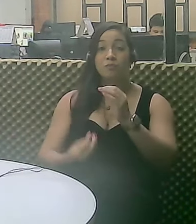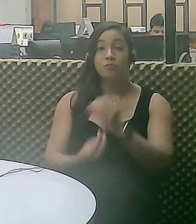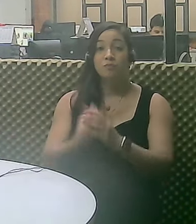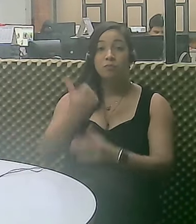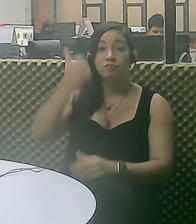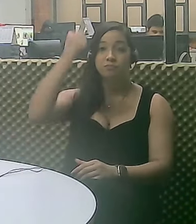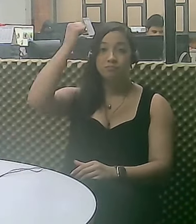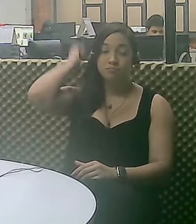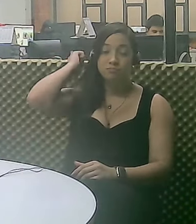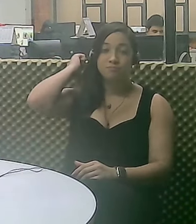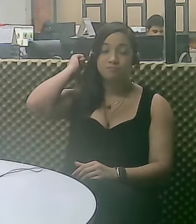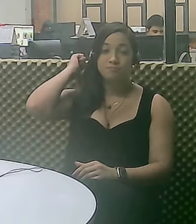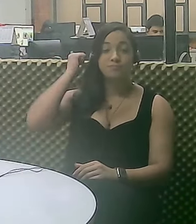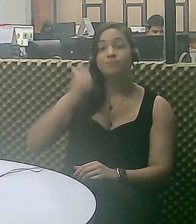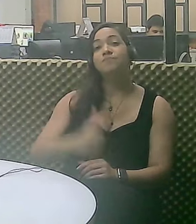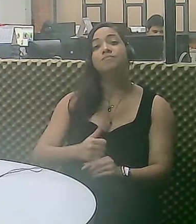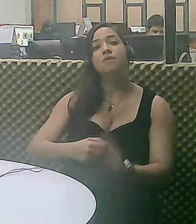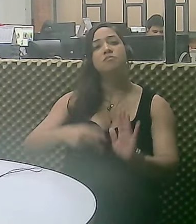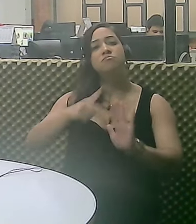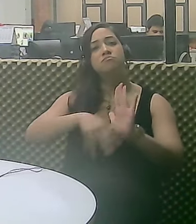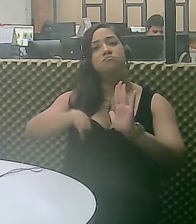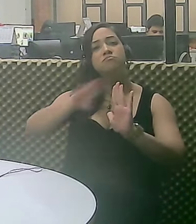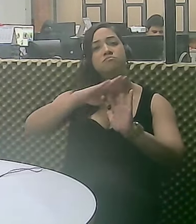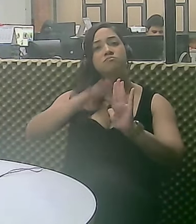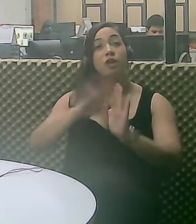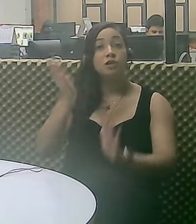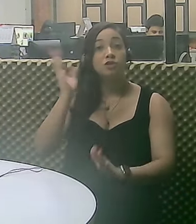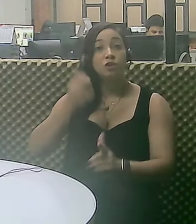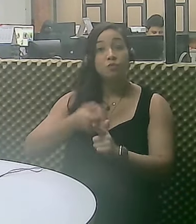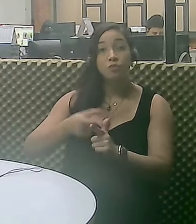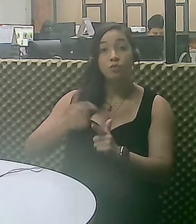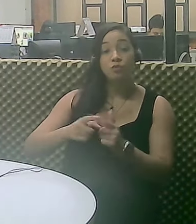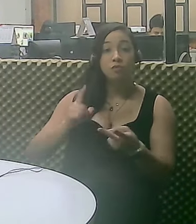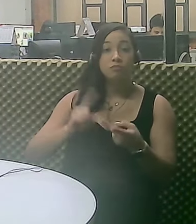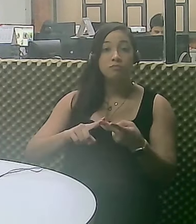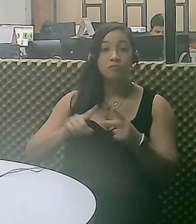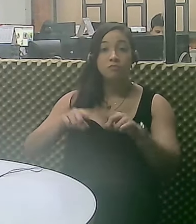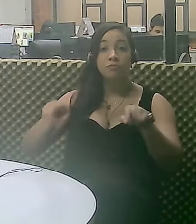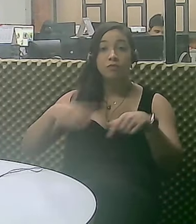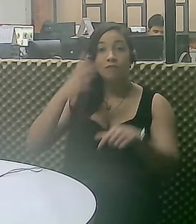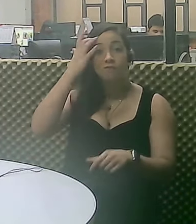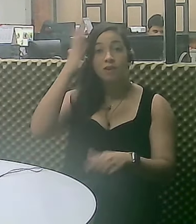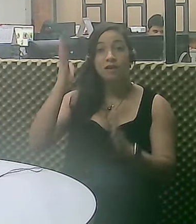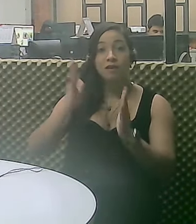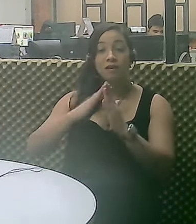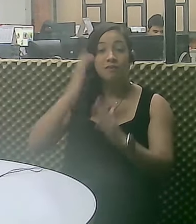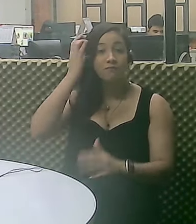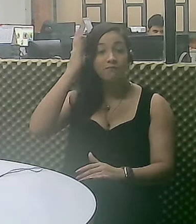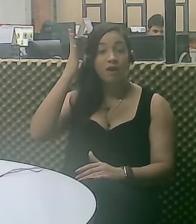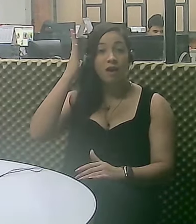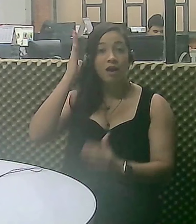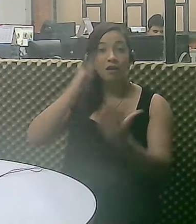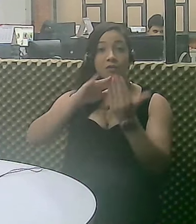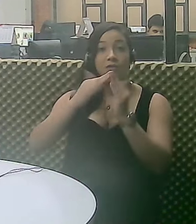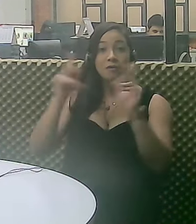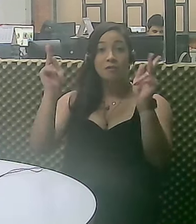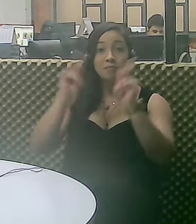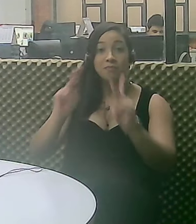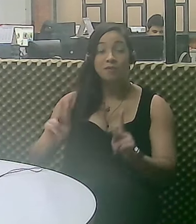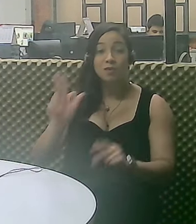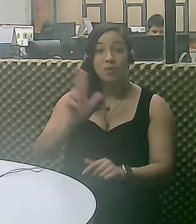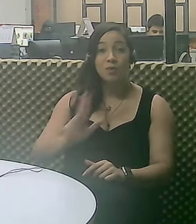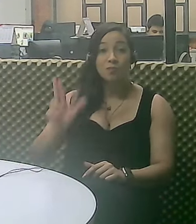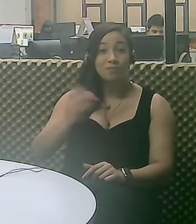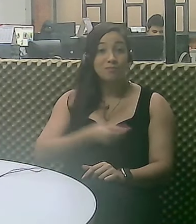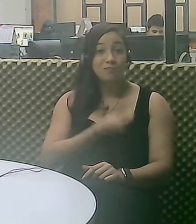no passado. Entre esses programas estão Tchau Aluguel, Lote Fácil, Casa Fácil, Assentamento da Paz,